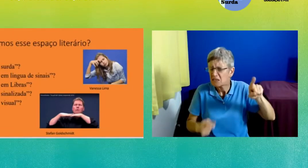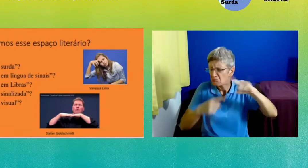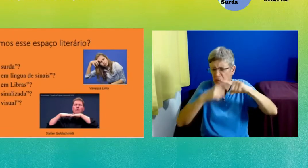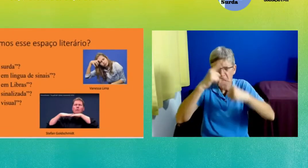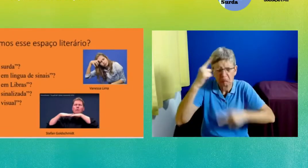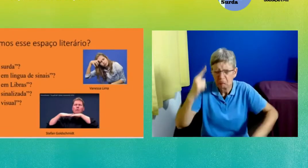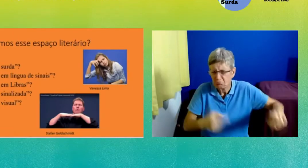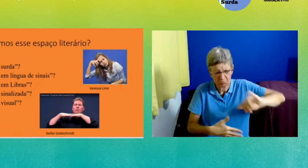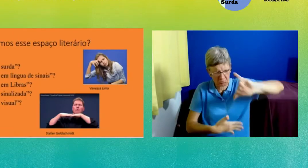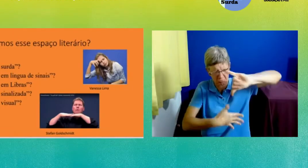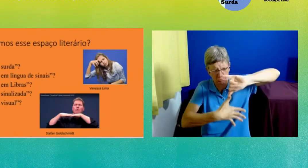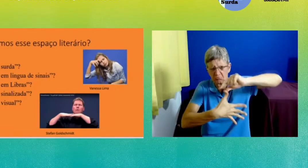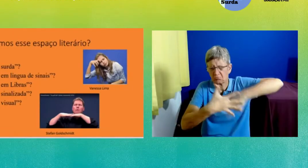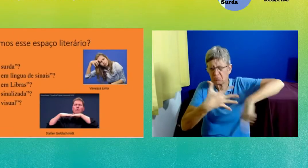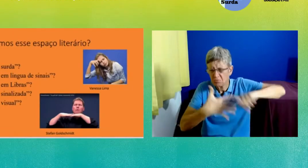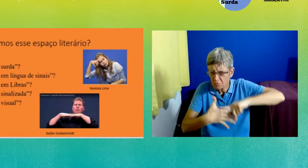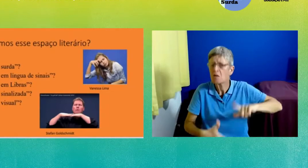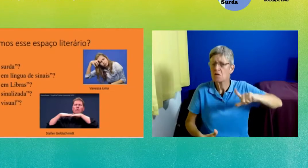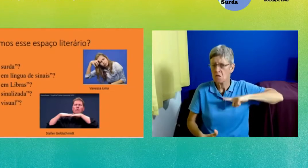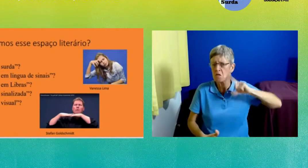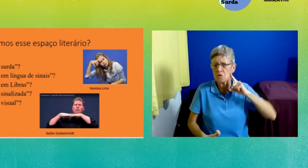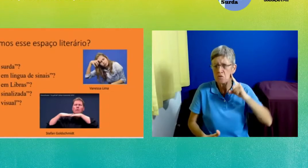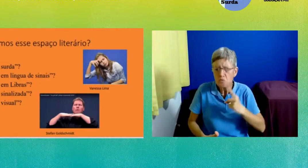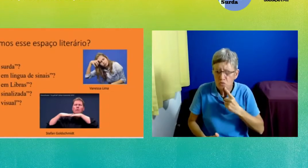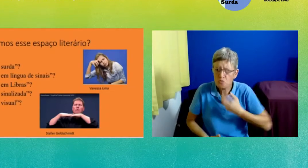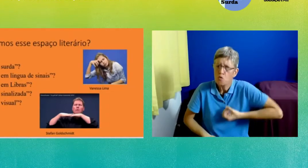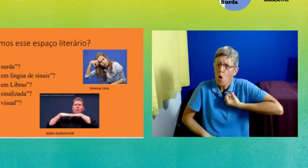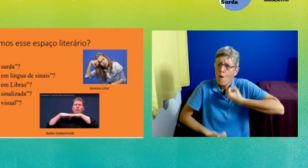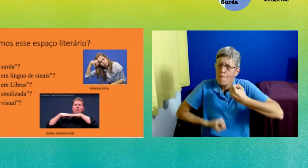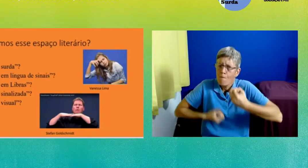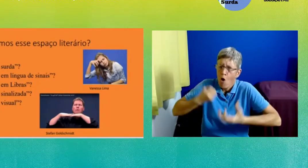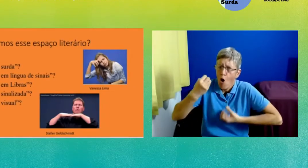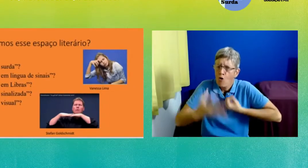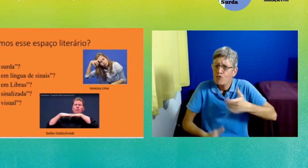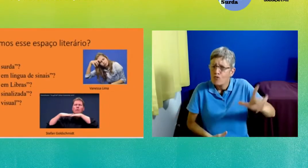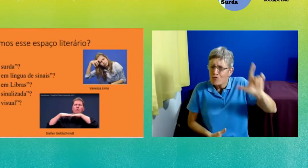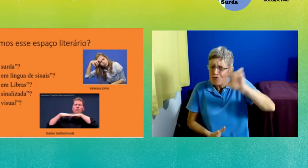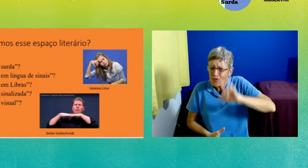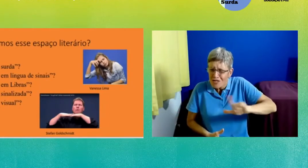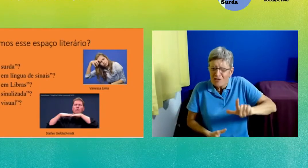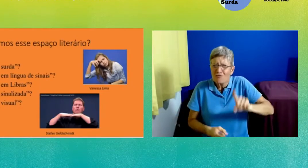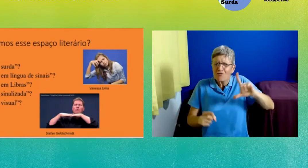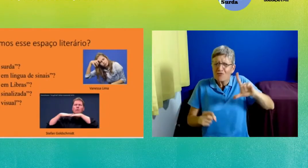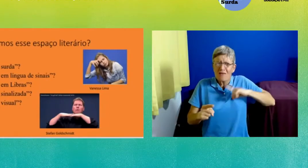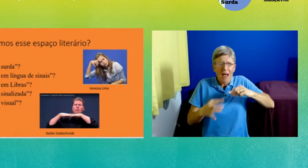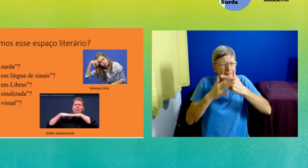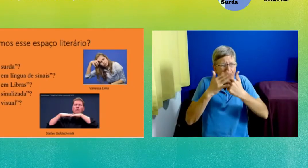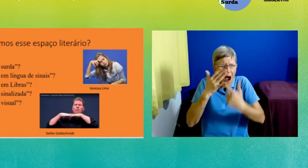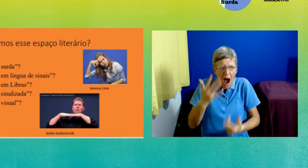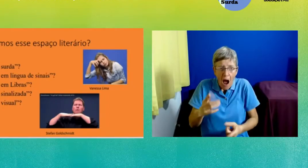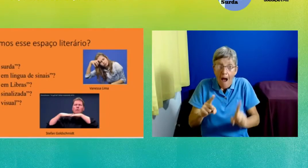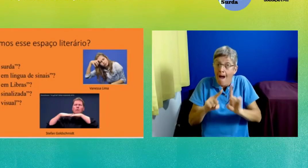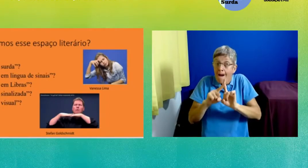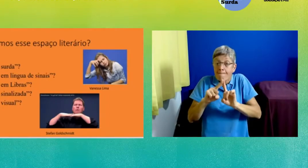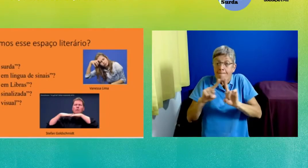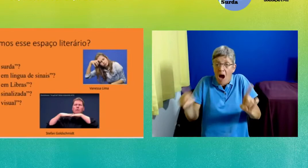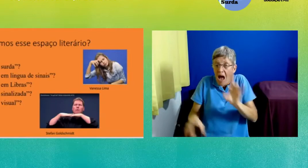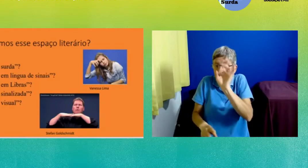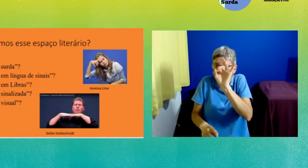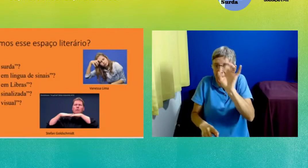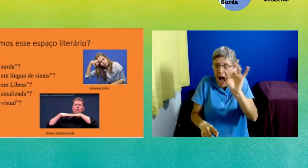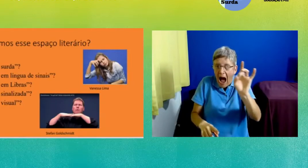todos os lugares, na Argentina, não importa em que parte do planeta ele esteja, ele faz